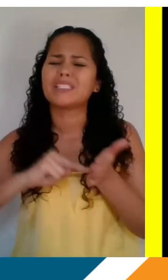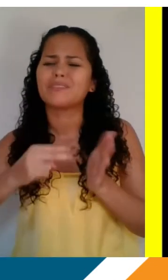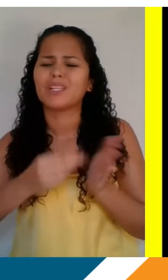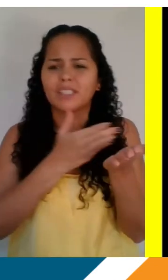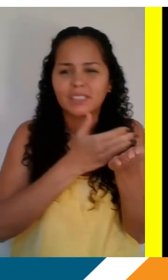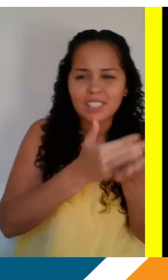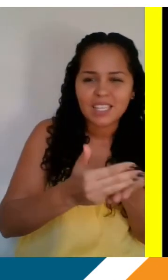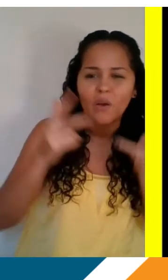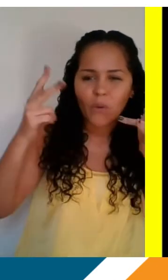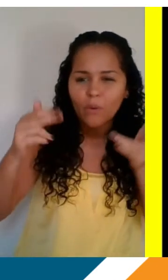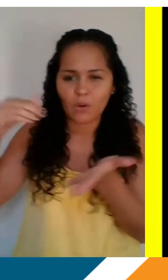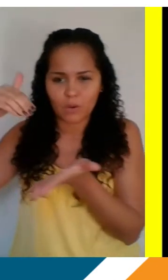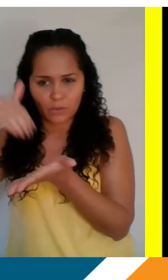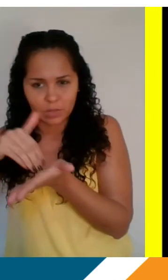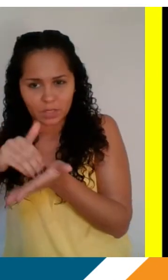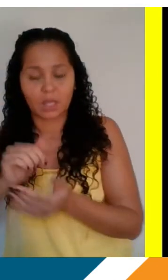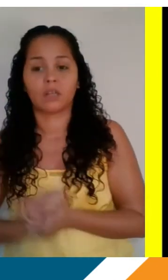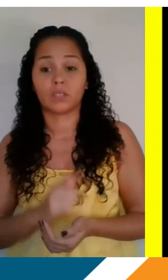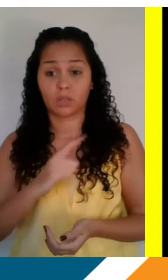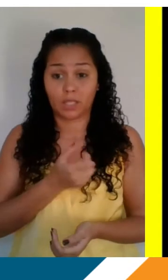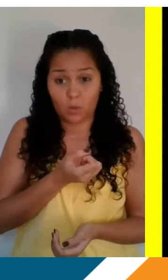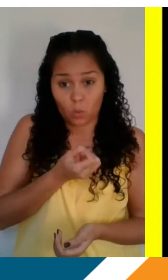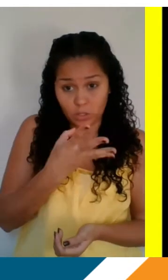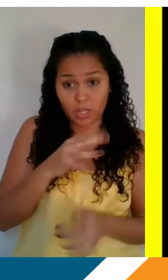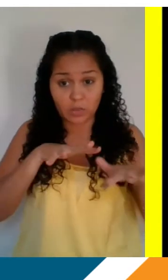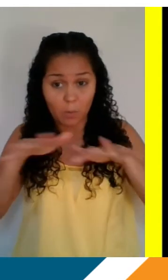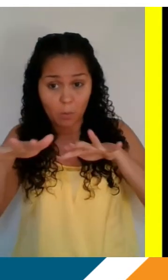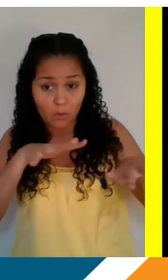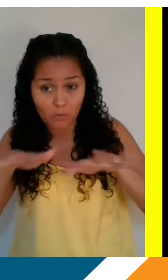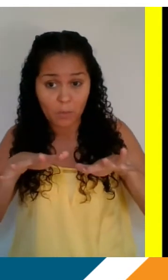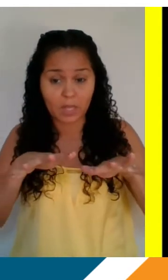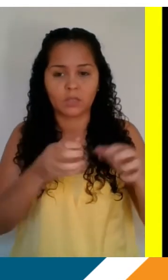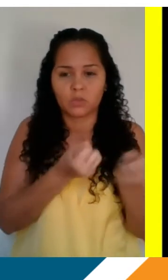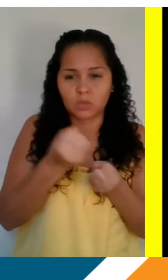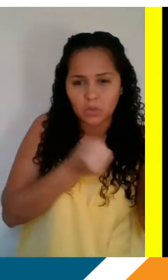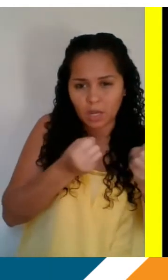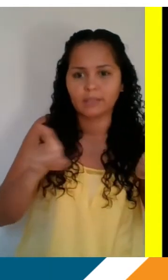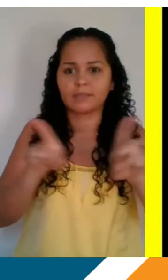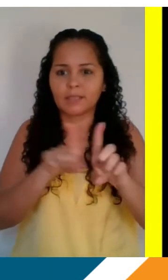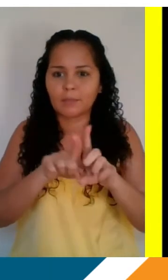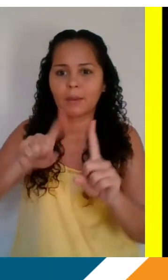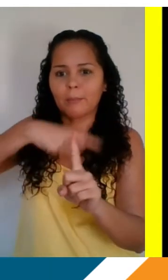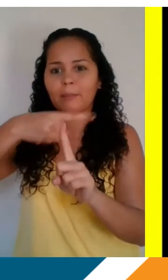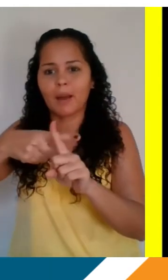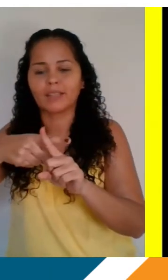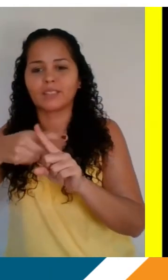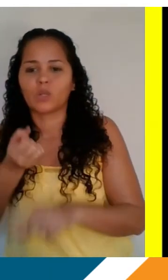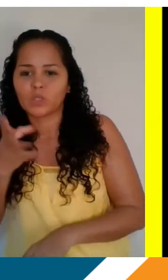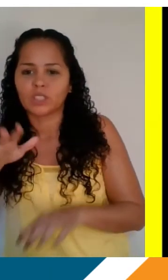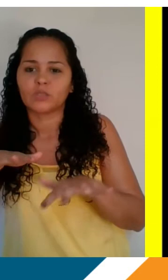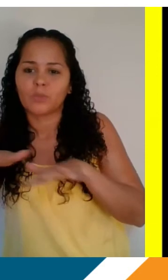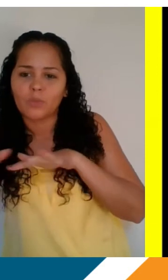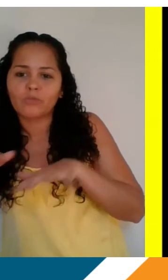No início, a gente tem lá quantidade de movimento do carrinho mais quantidade de movimento do homem, ou o contrário, né?